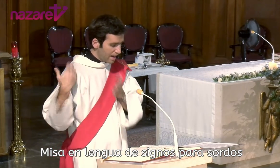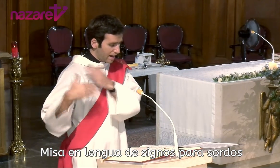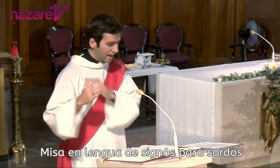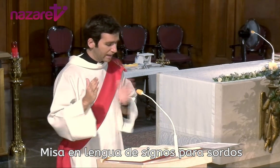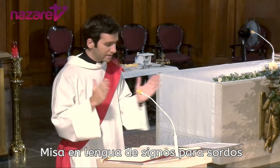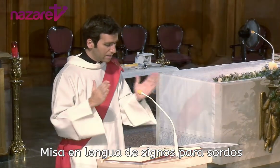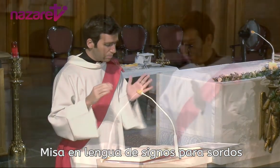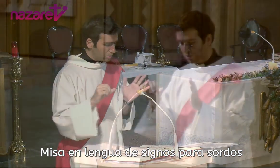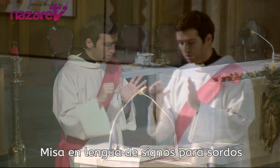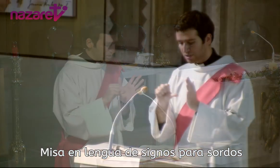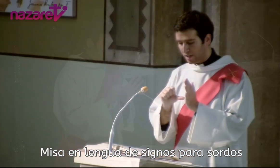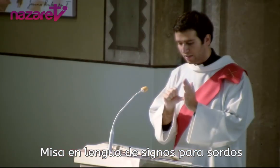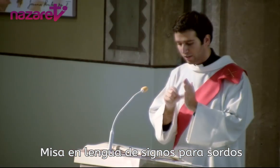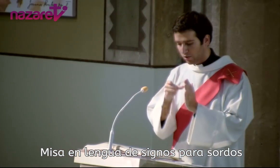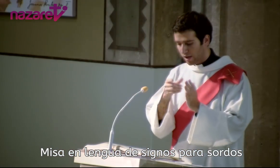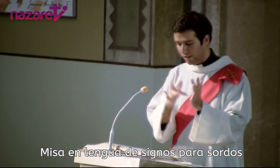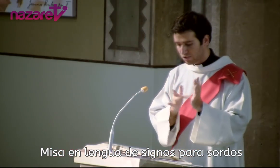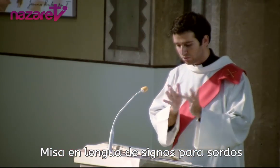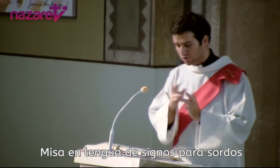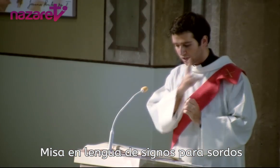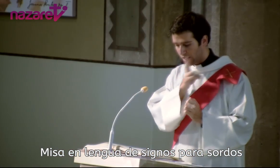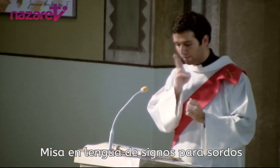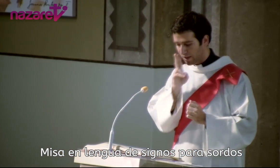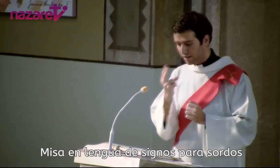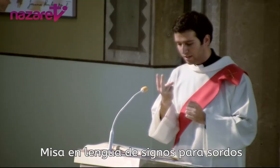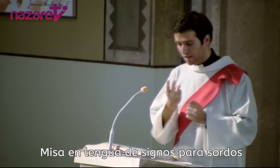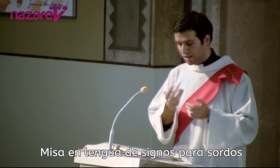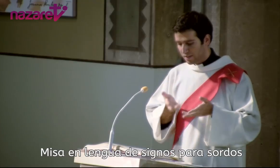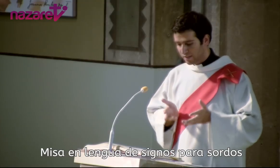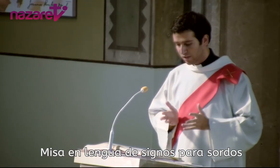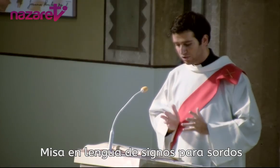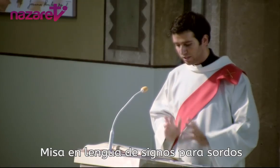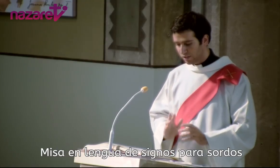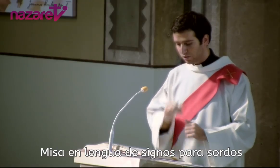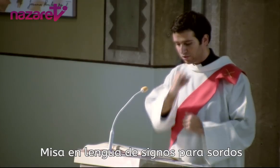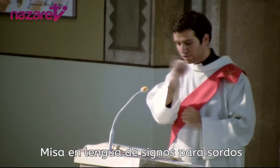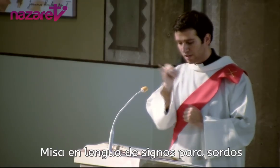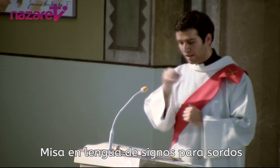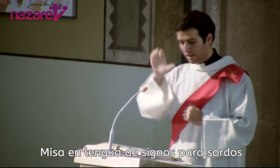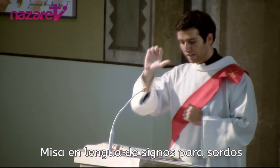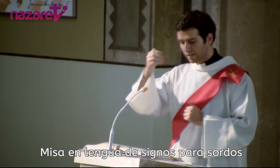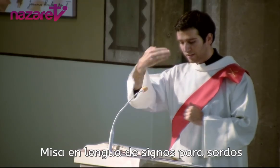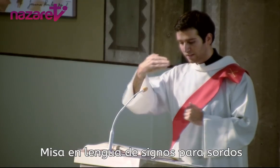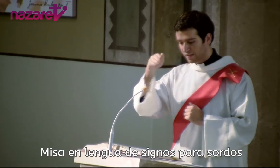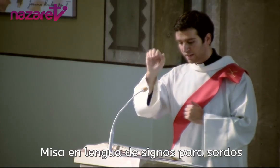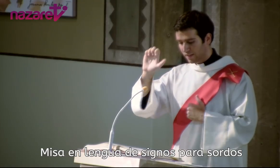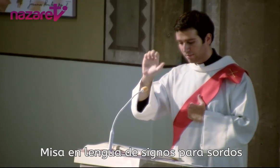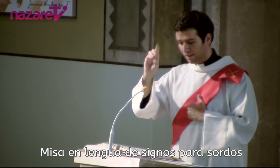En aquel tiempo se acercó a Jesús la madre de los hijos de Zebedeo